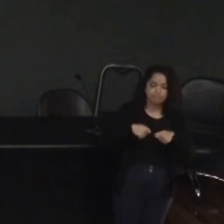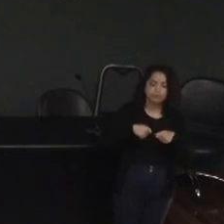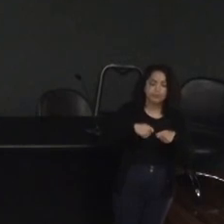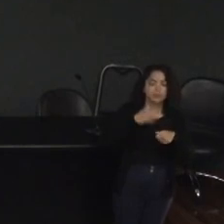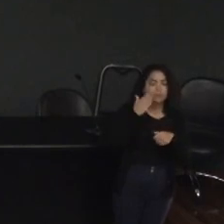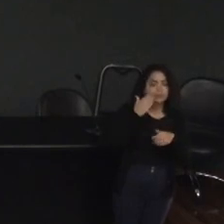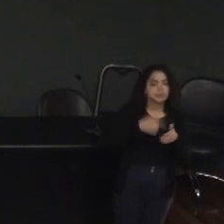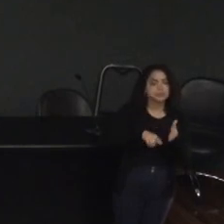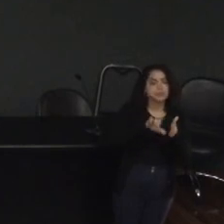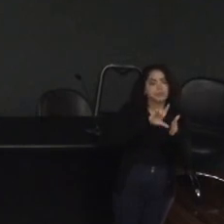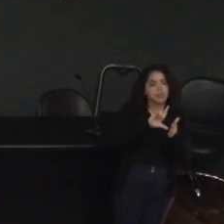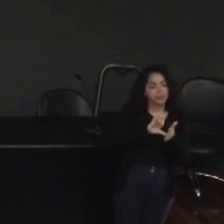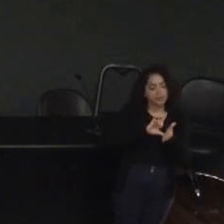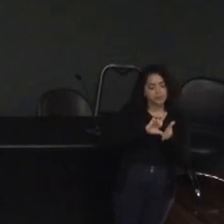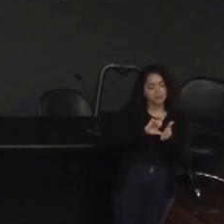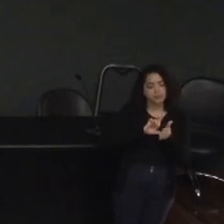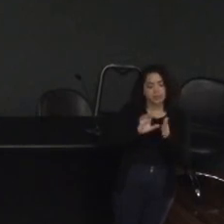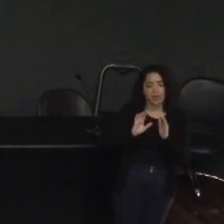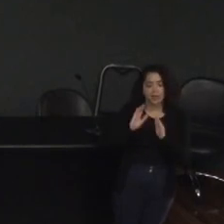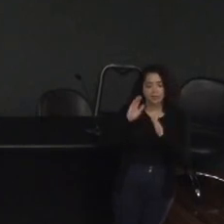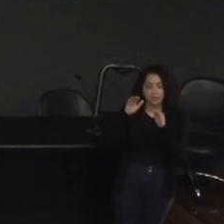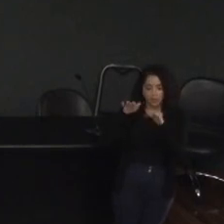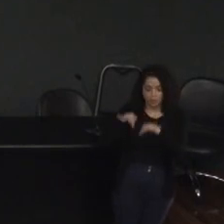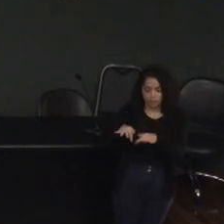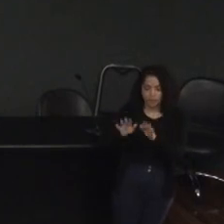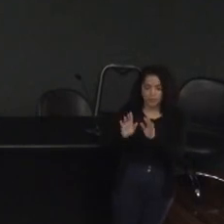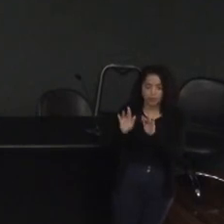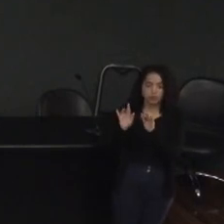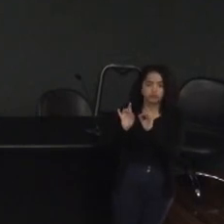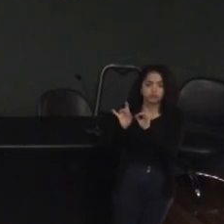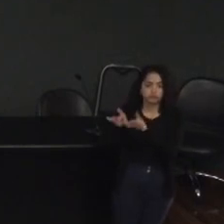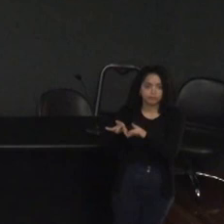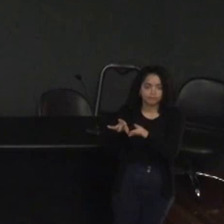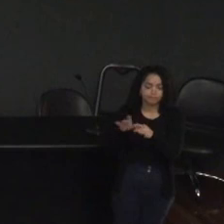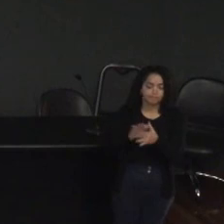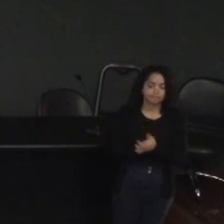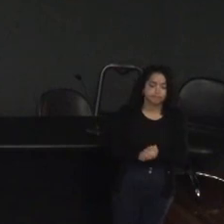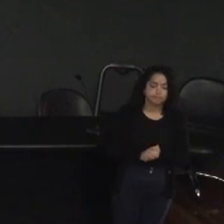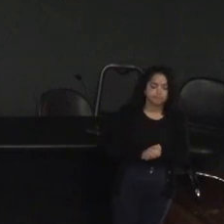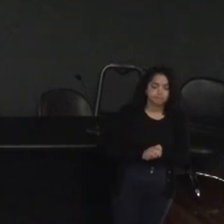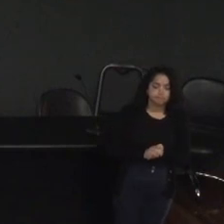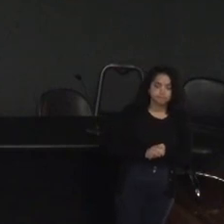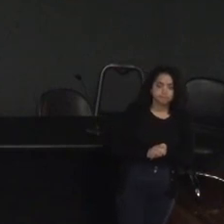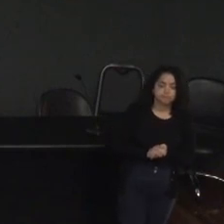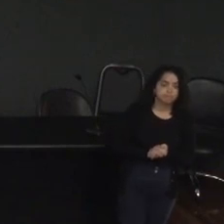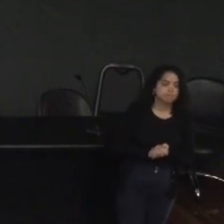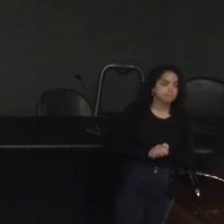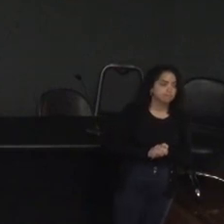coleta até a sua eliminação ou até a sua destinação final